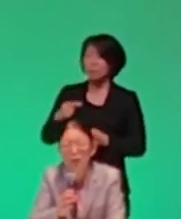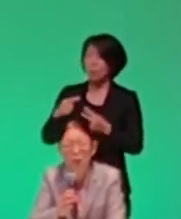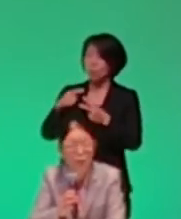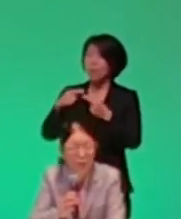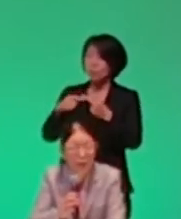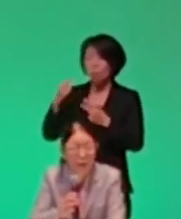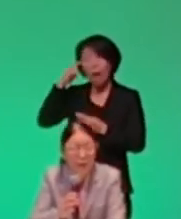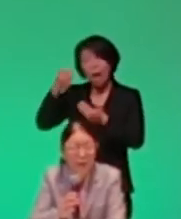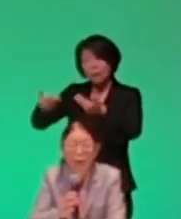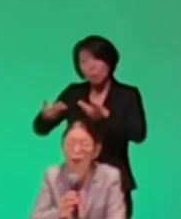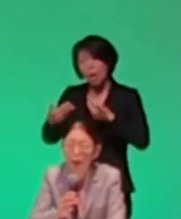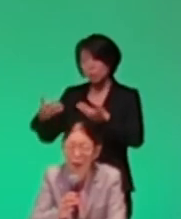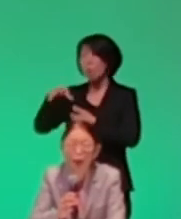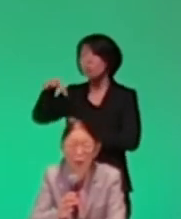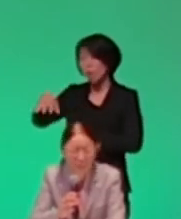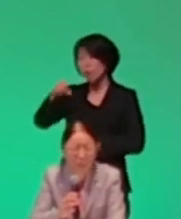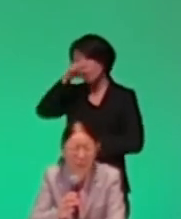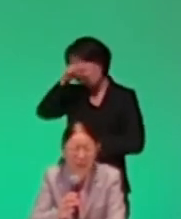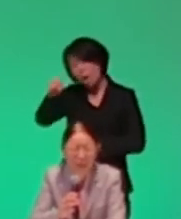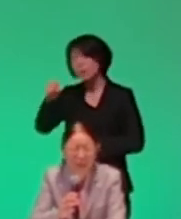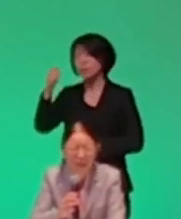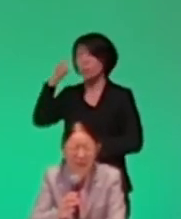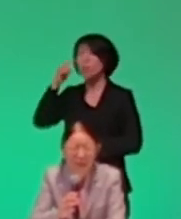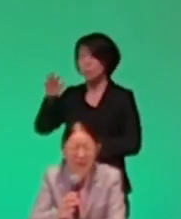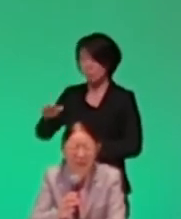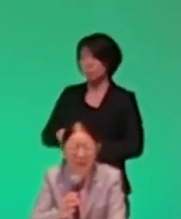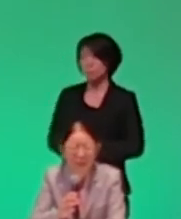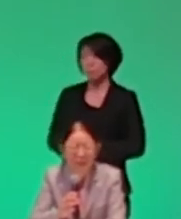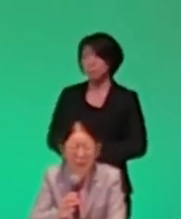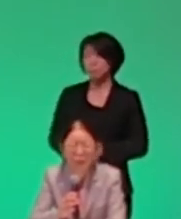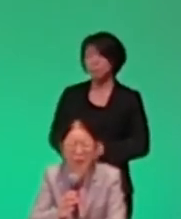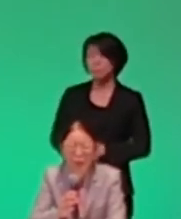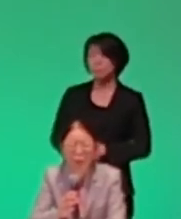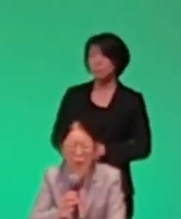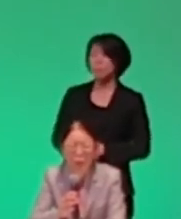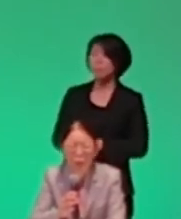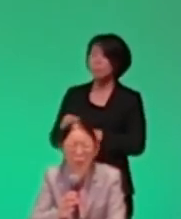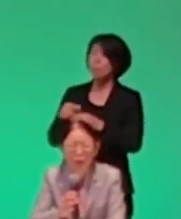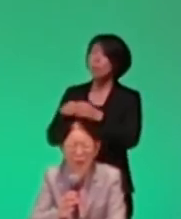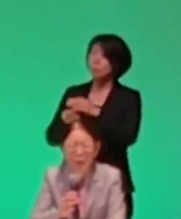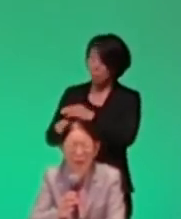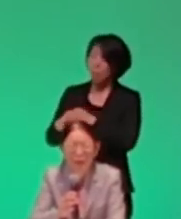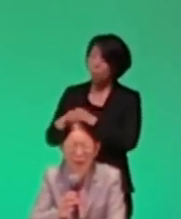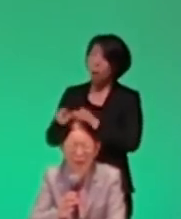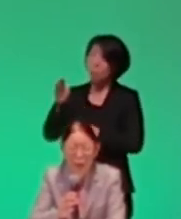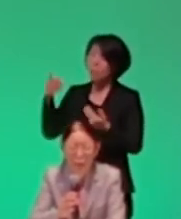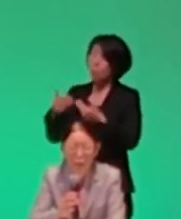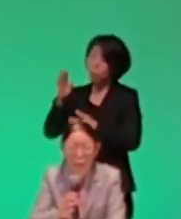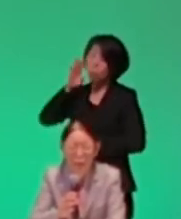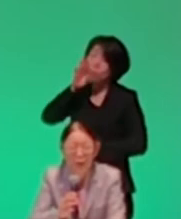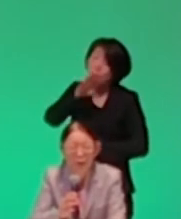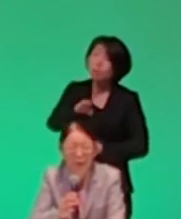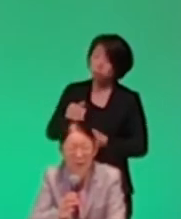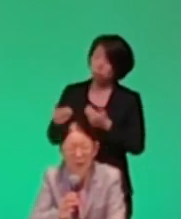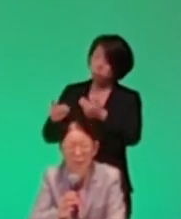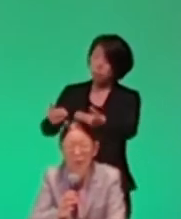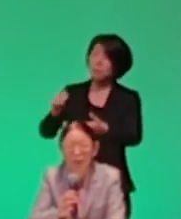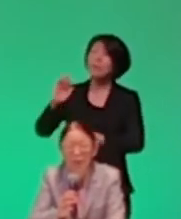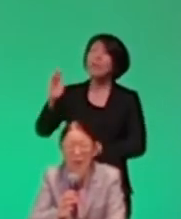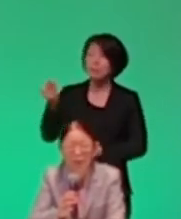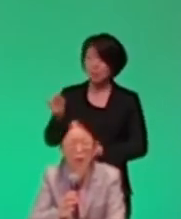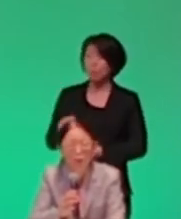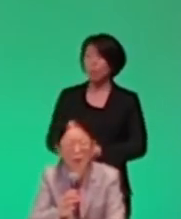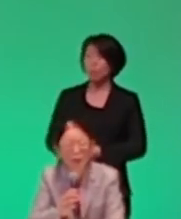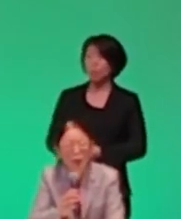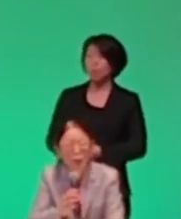考えてくれる職場だったんで良かったかなと思いました。でそういう意味ではすごくうまくいってたんですけど、一つやっ